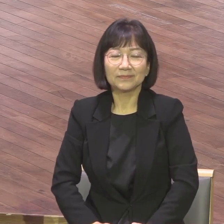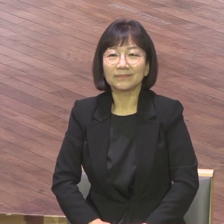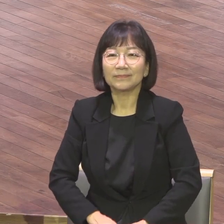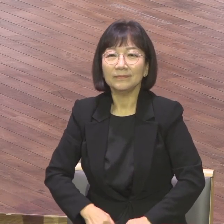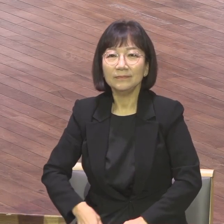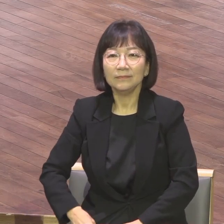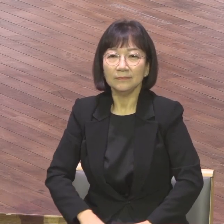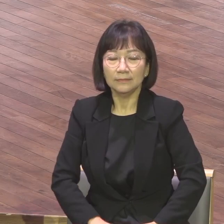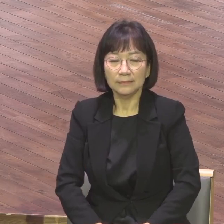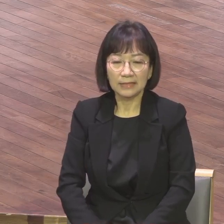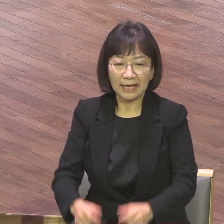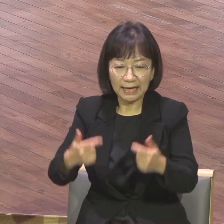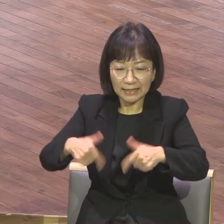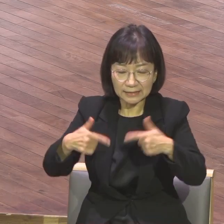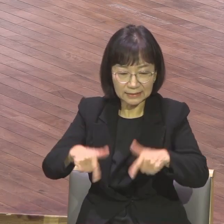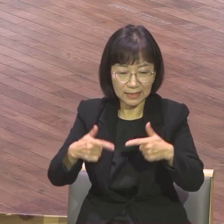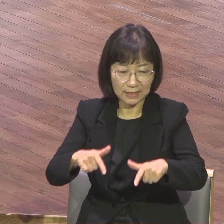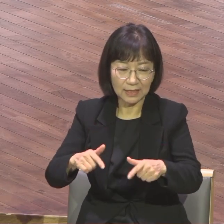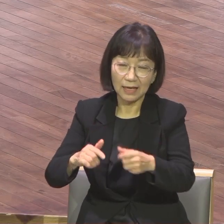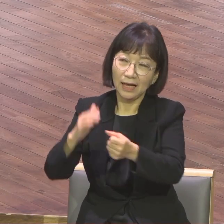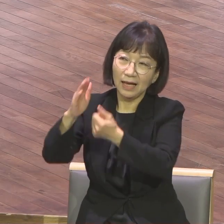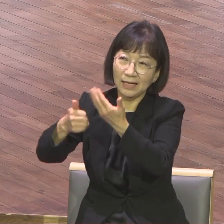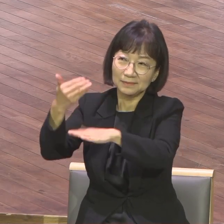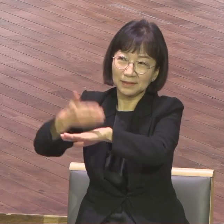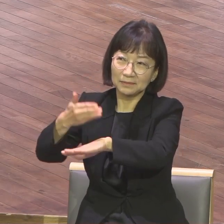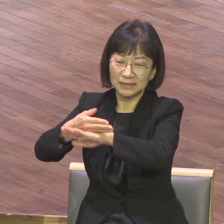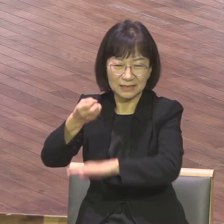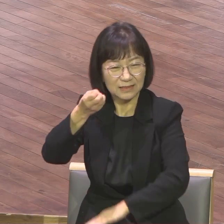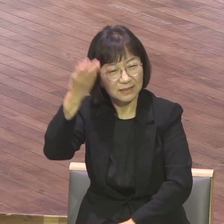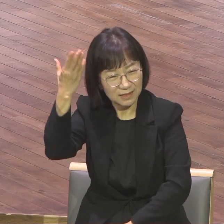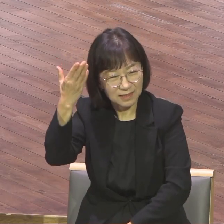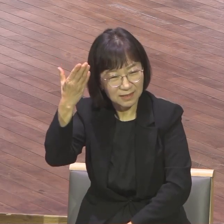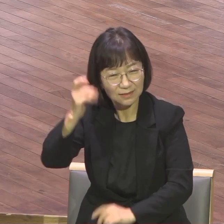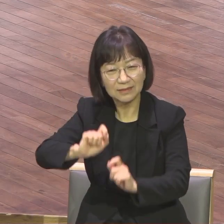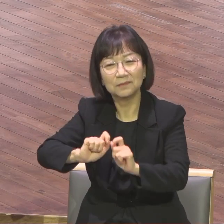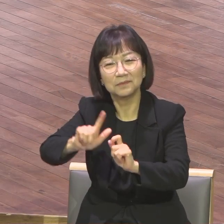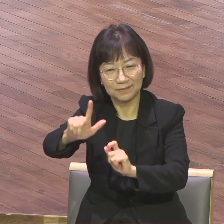그렇게 딱 잡혀버려요. 사실 하나님의 자녀가 된 우리는요.